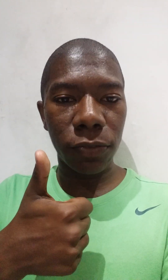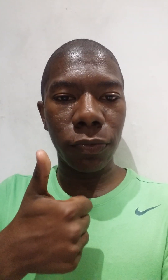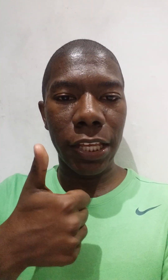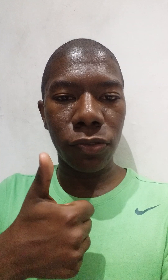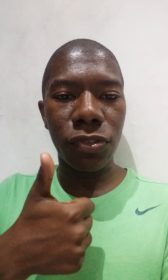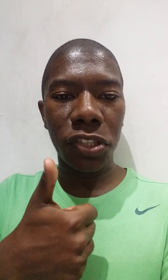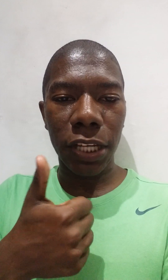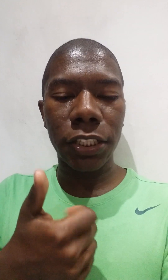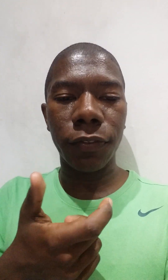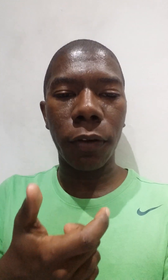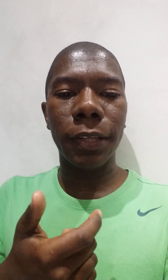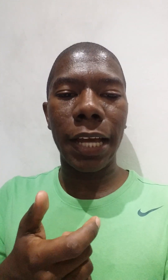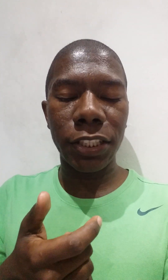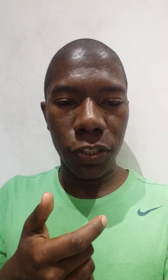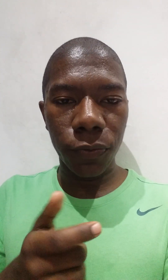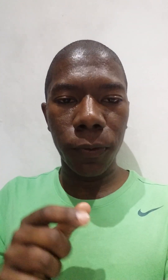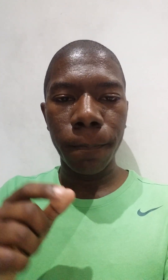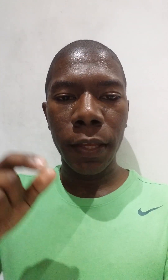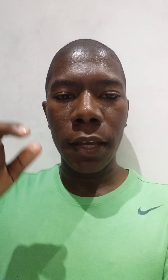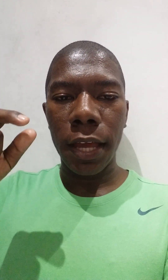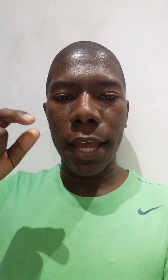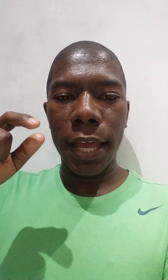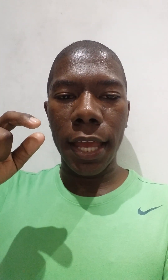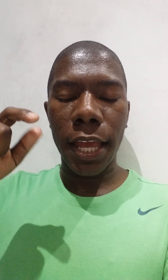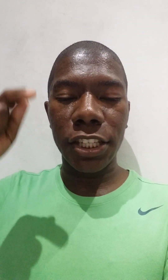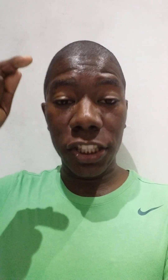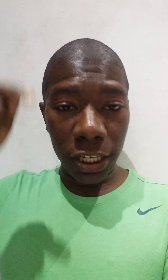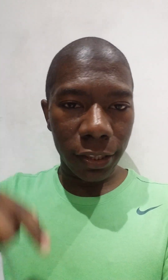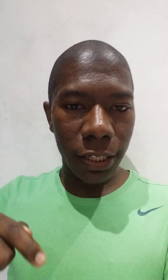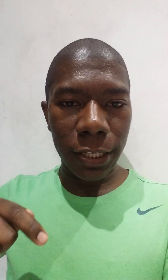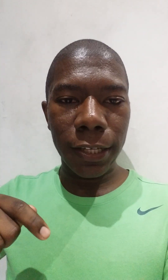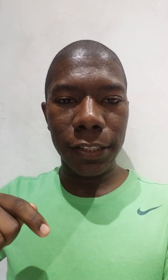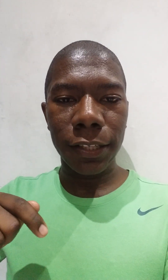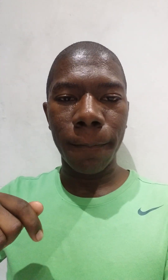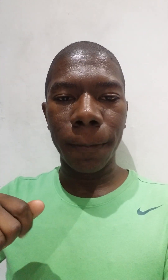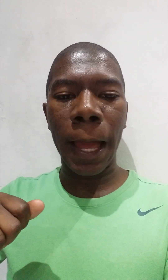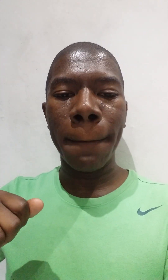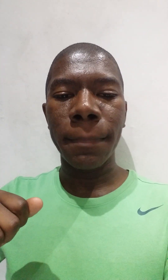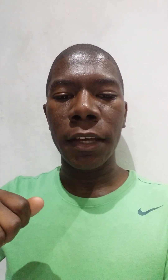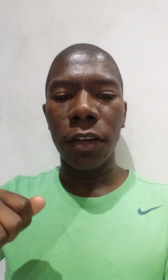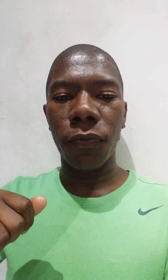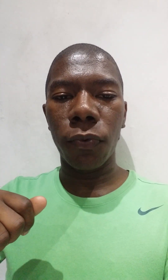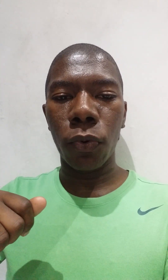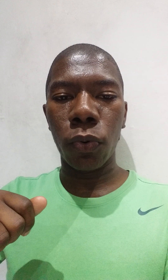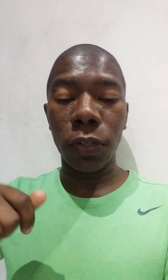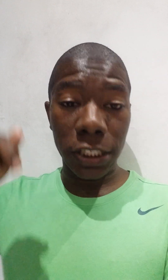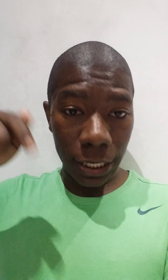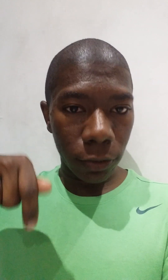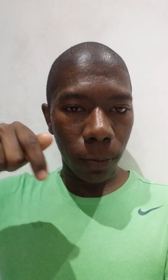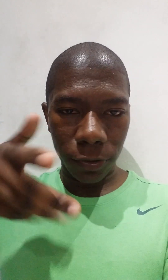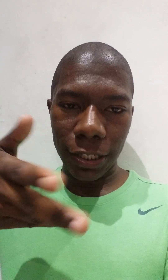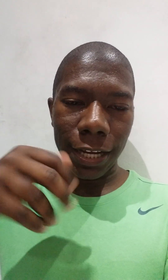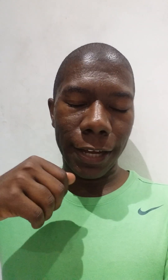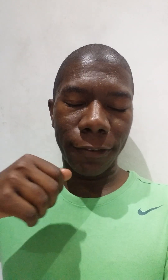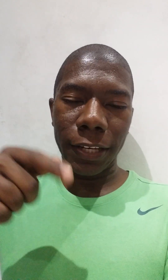um texto dissertativo argumentativo é de 30 linhas Tá eu vou deixar aqui como eu já falei